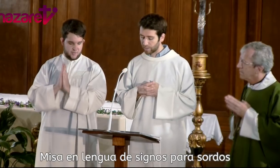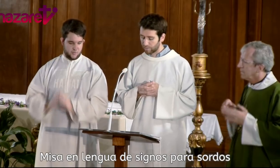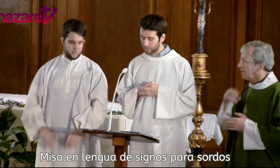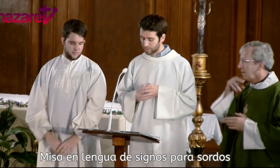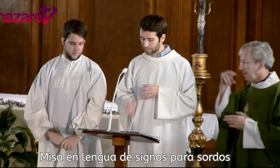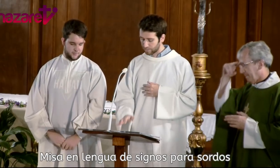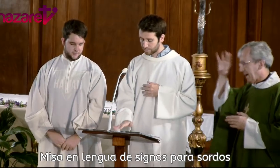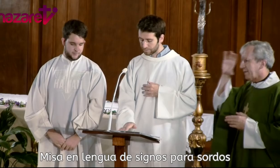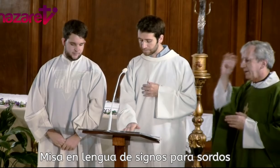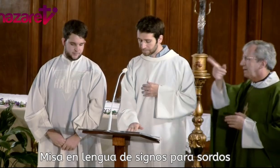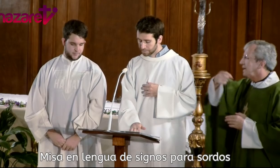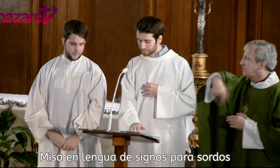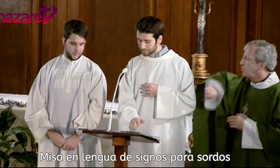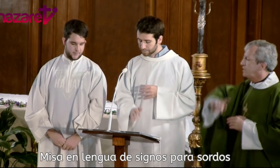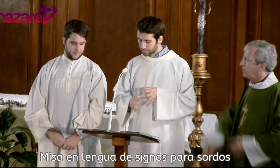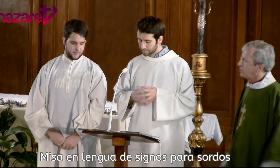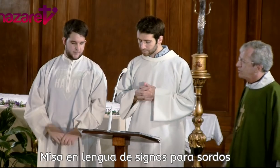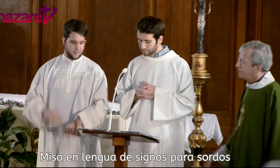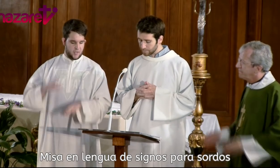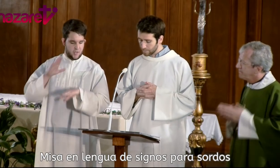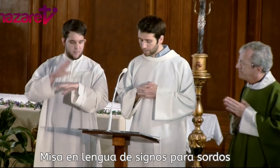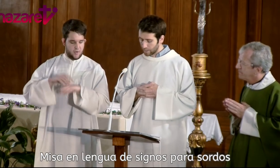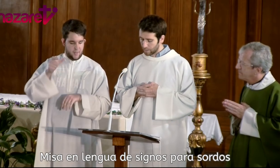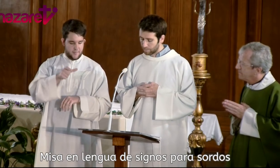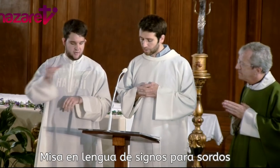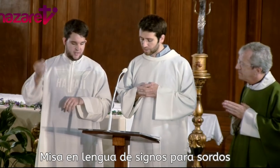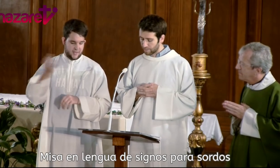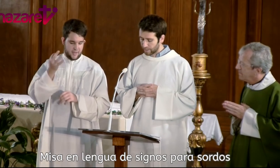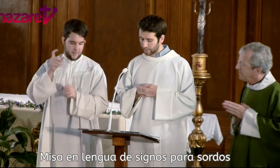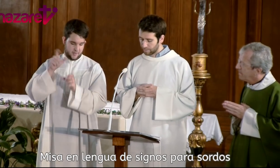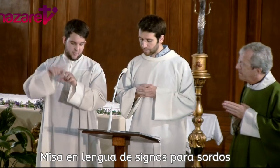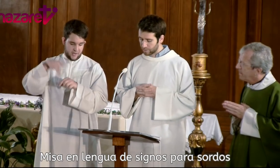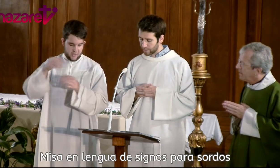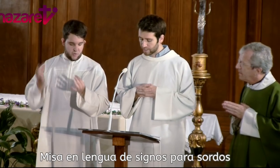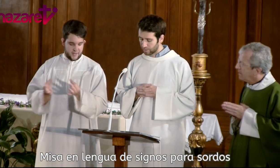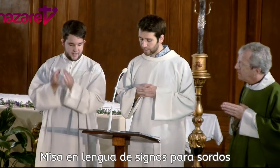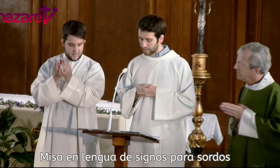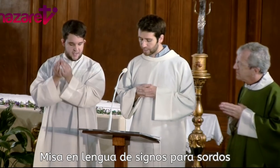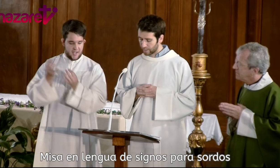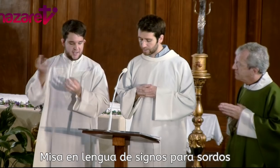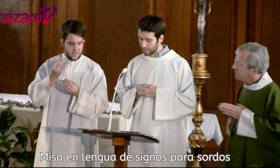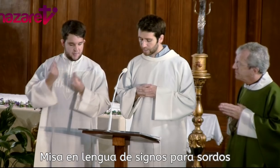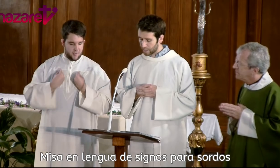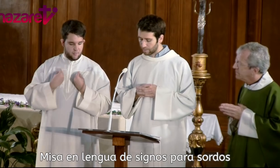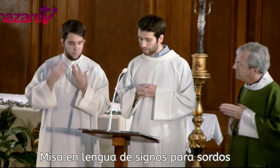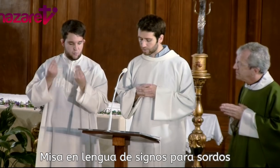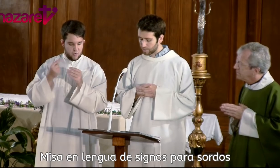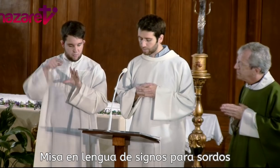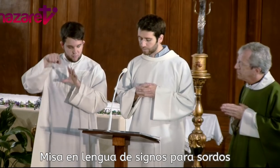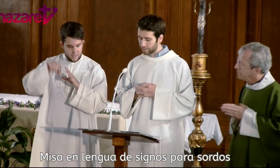Oremos. Padre, escúchanos. Por los que participamos en esta Eucaristía, que vivamos muy